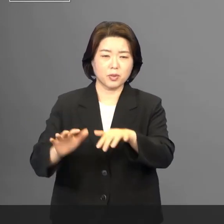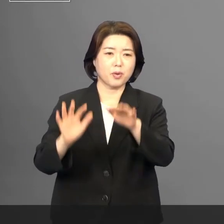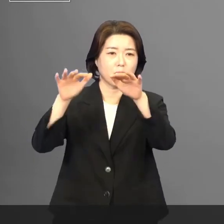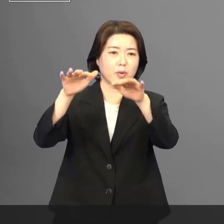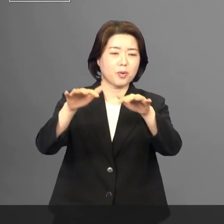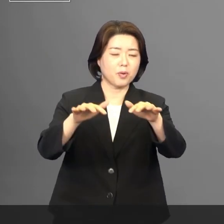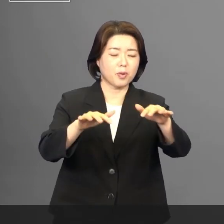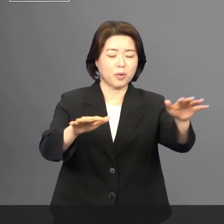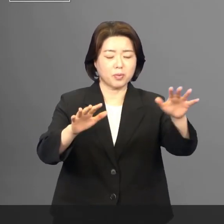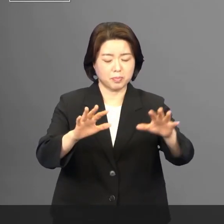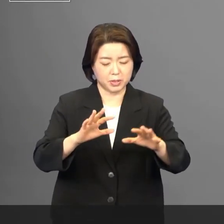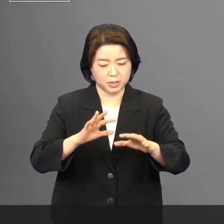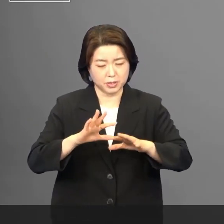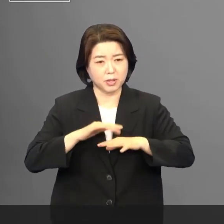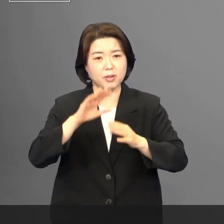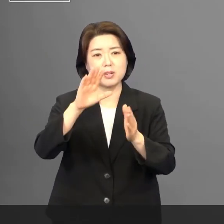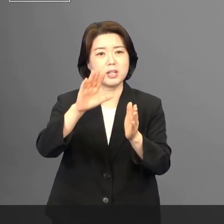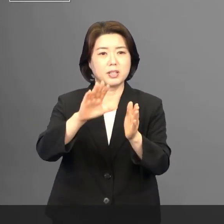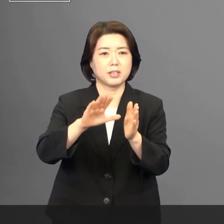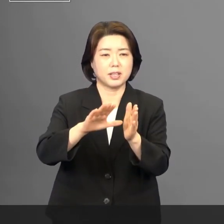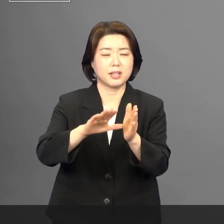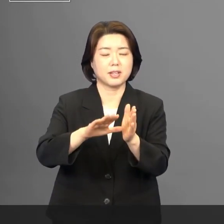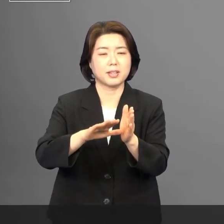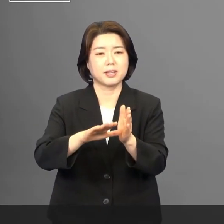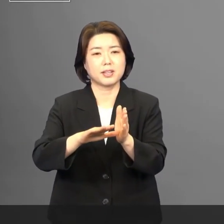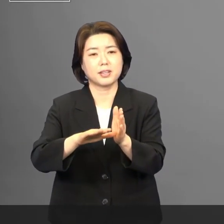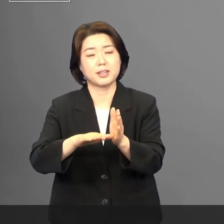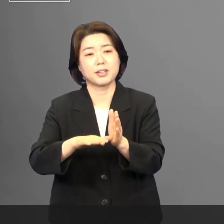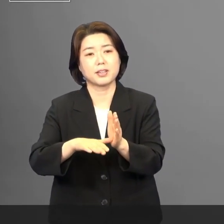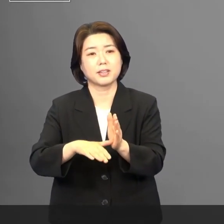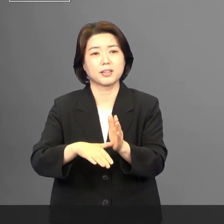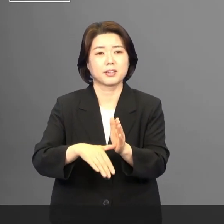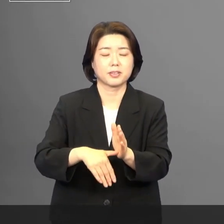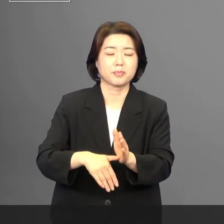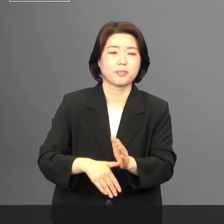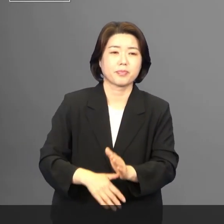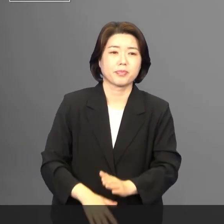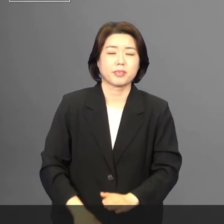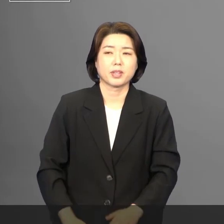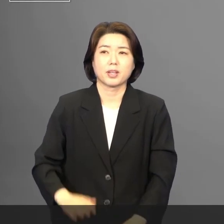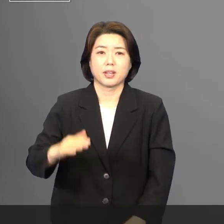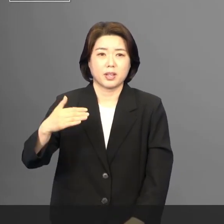물결이 높이 설레. 우리 주 크신 은혜에,